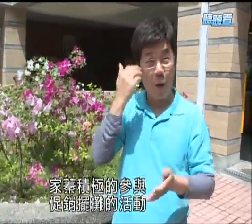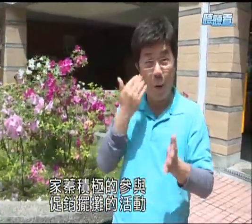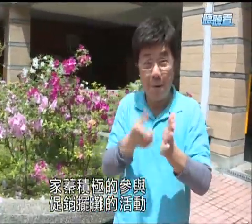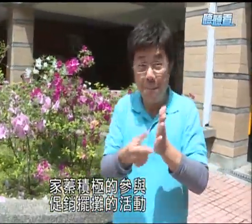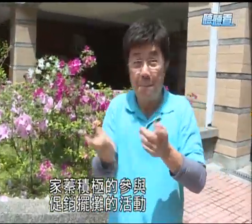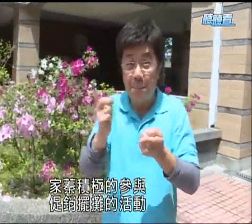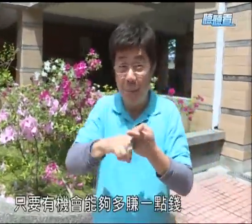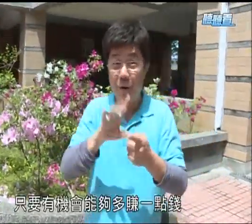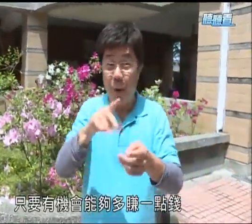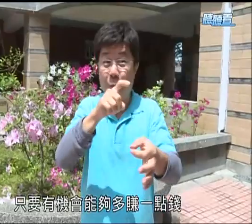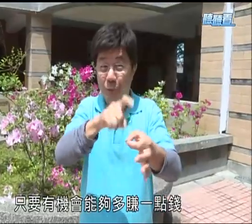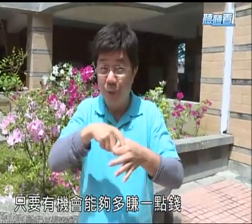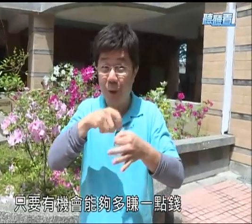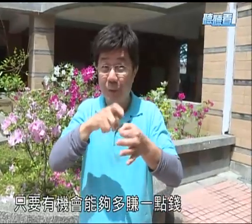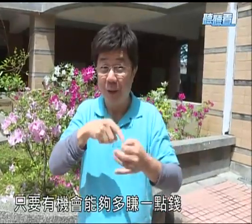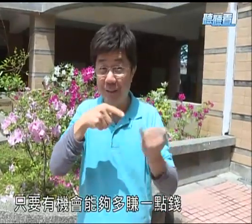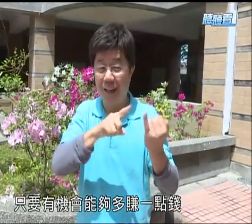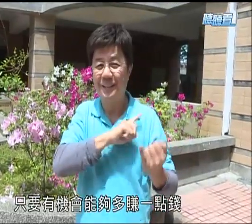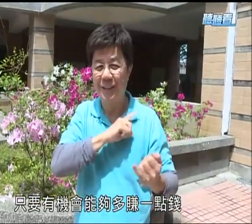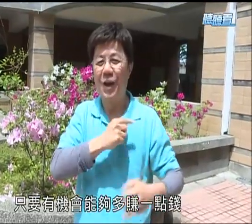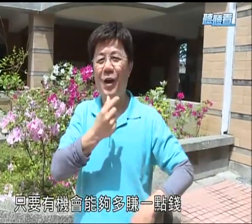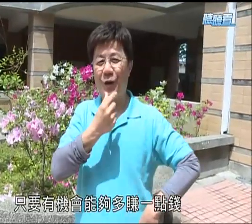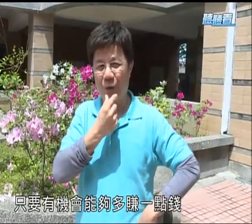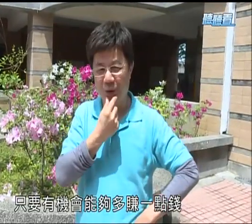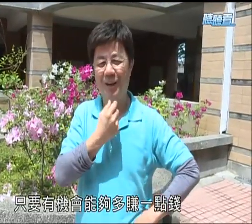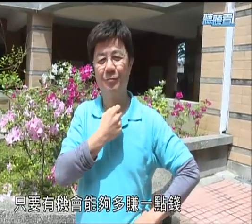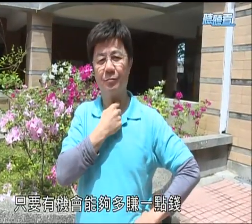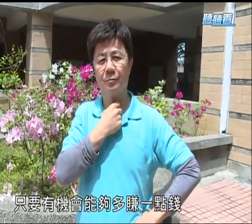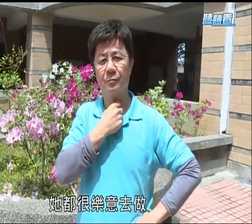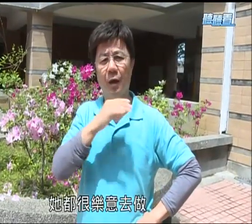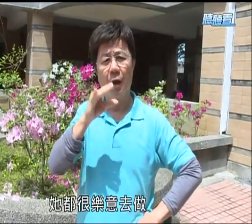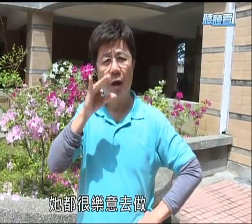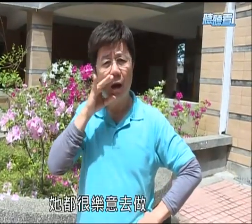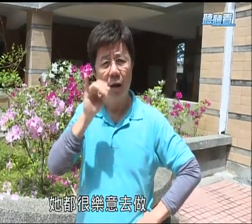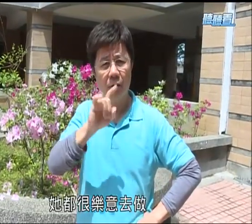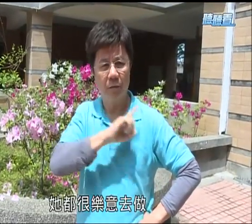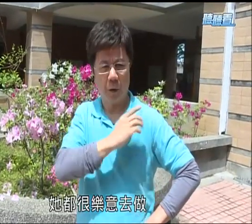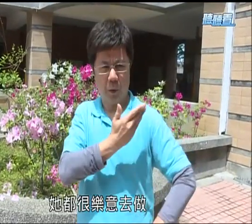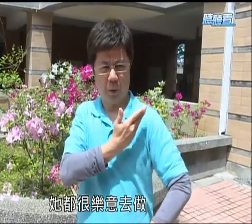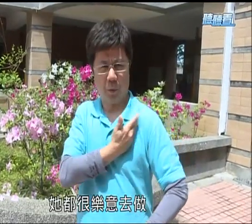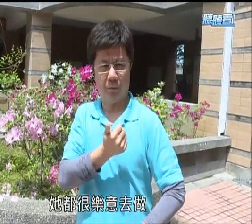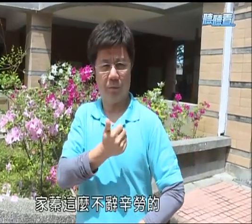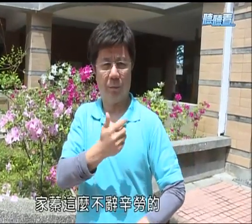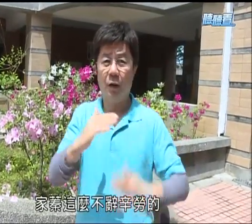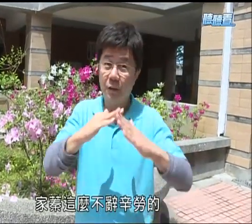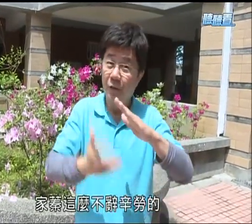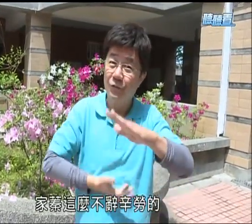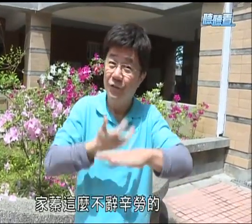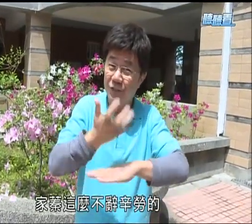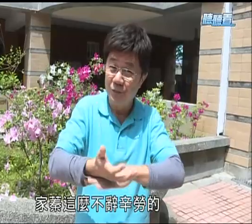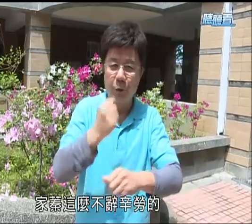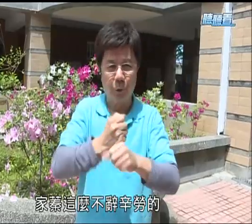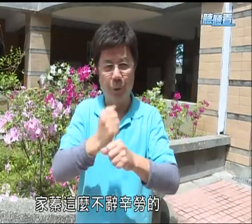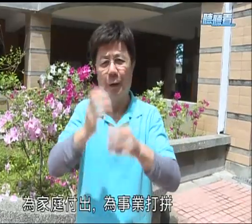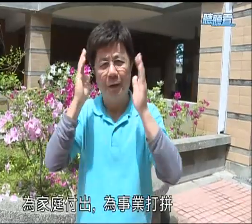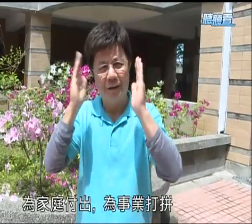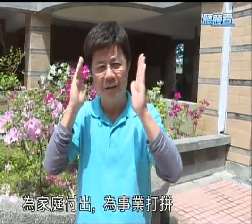动。只要有机会能够多赚一点钱，他都很乐意去做。家珍这么不辞辛劳地为家庭付